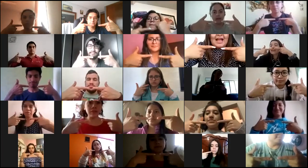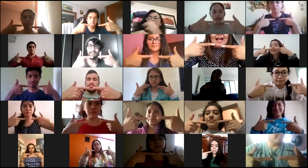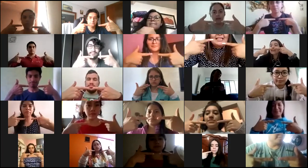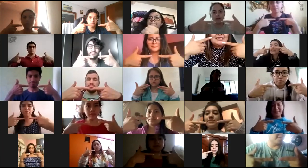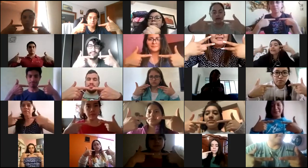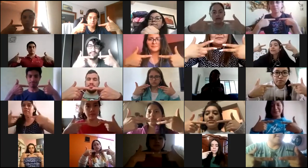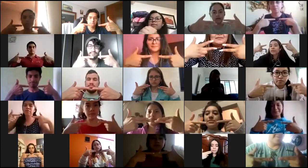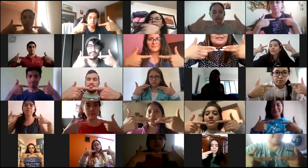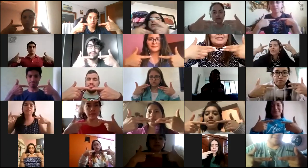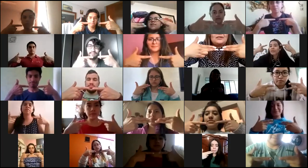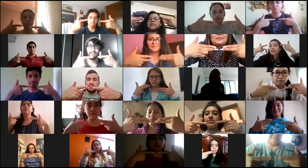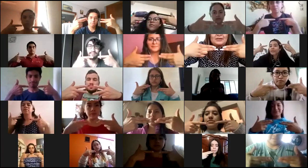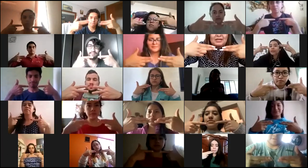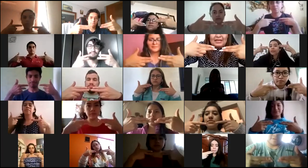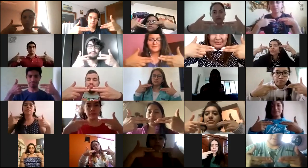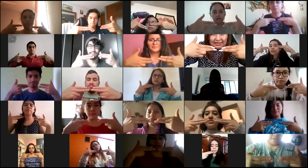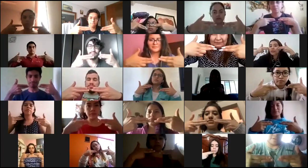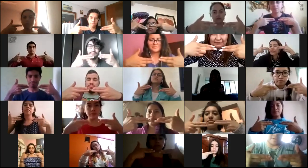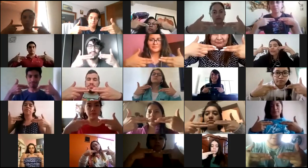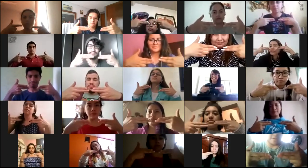H. Dedo medio se agrega.